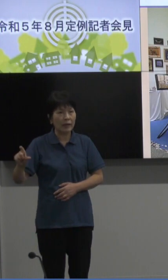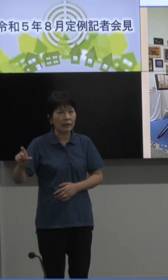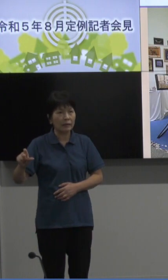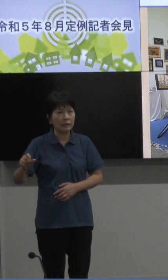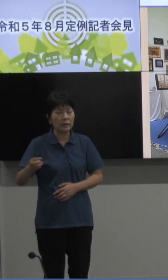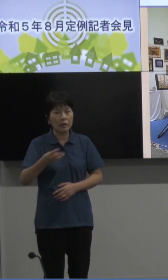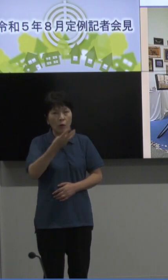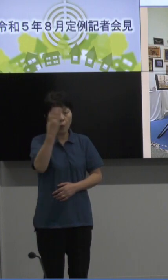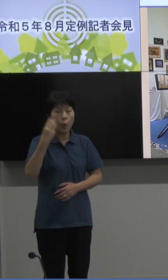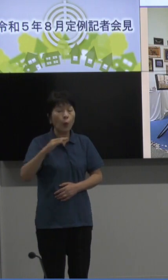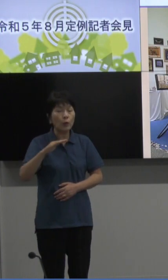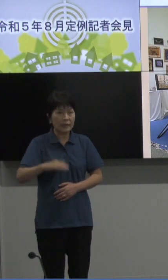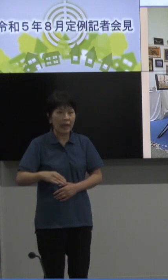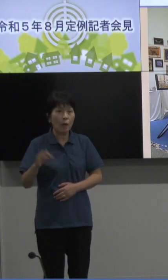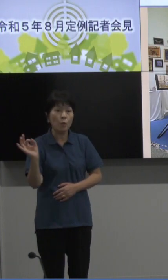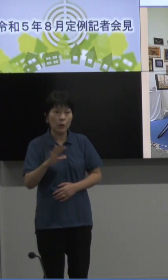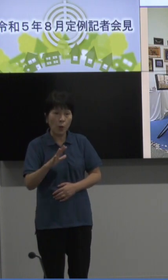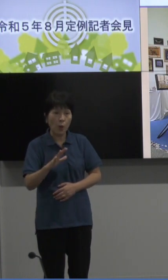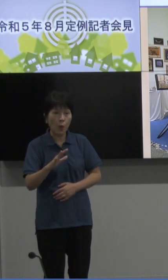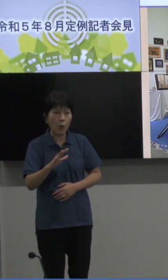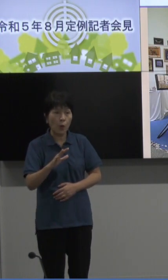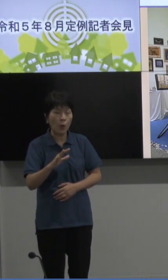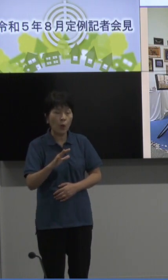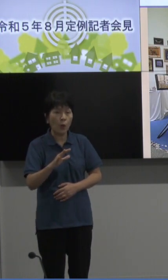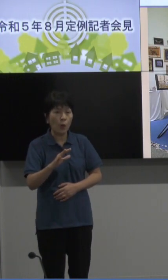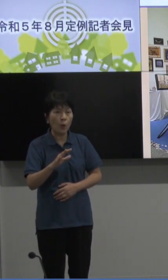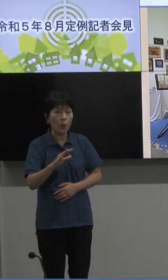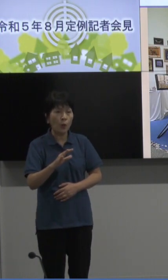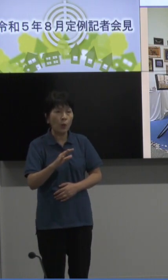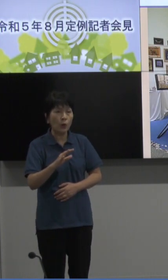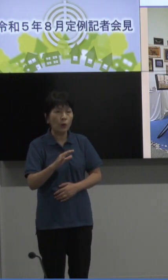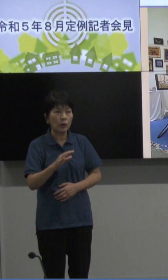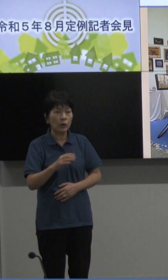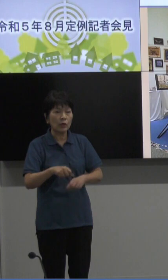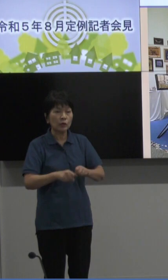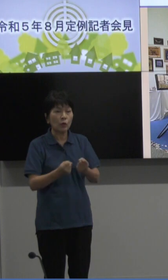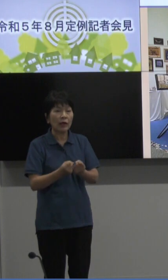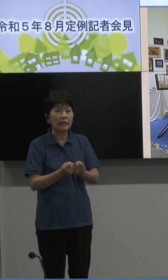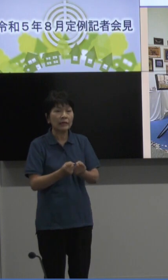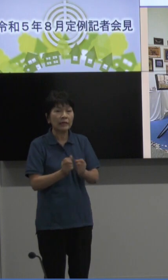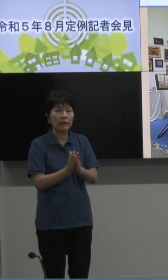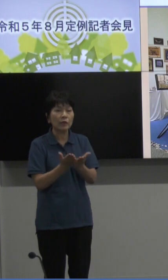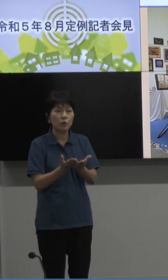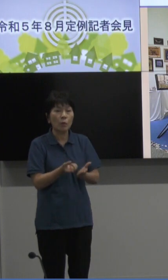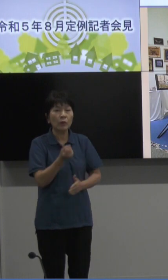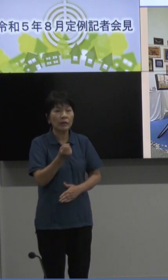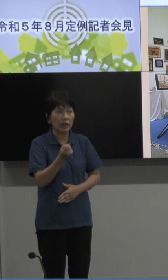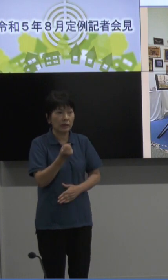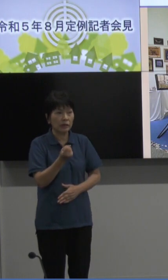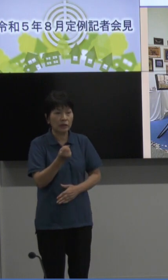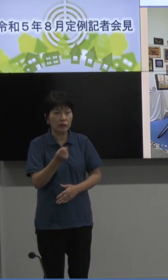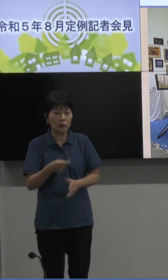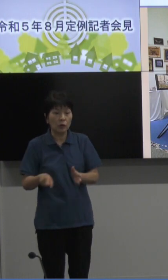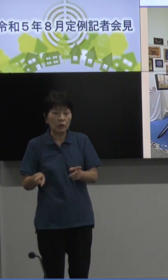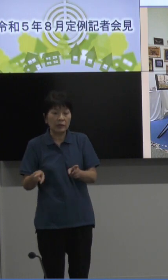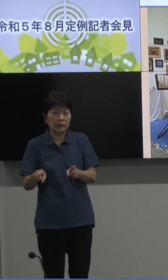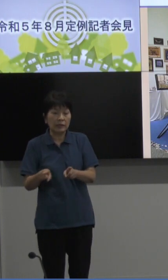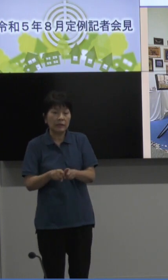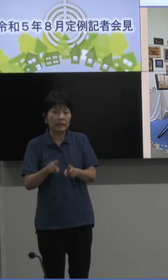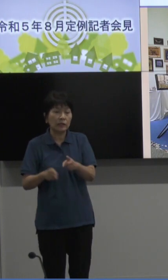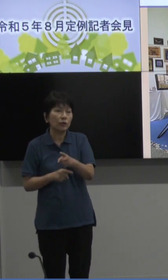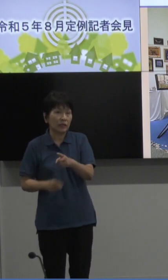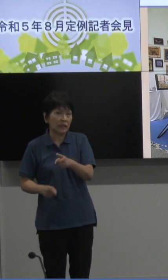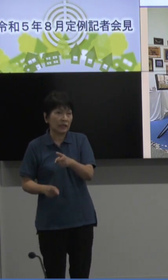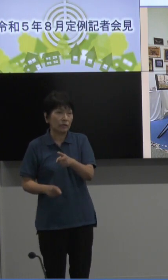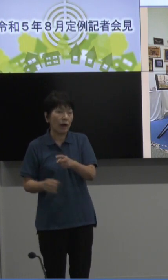校生以下の方は無料、また、障害者手帳をお持ちの方と同行者の一人は無料ということ